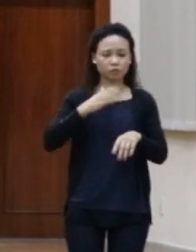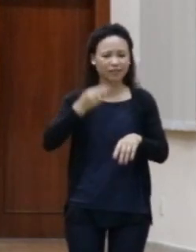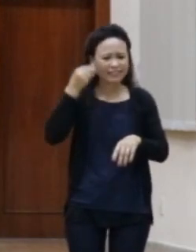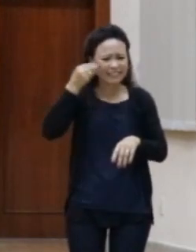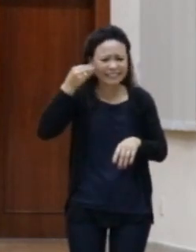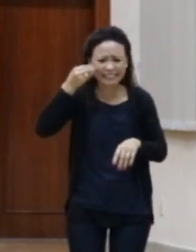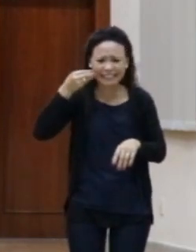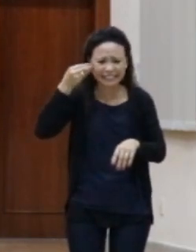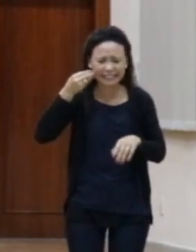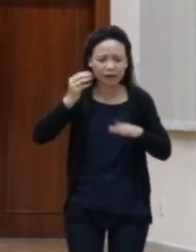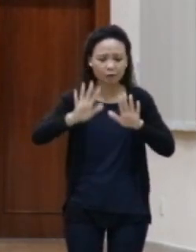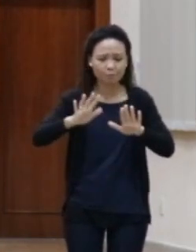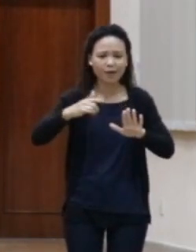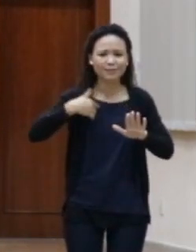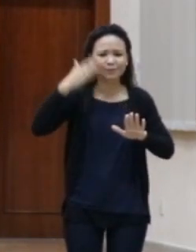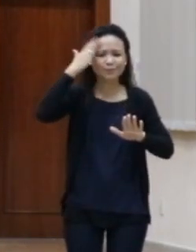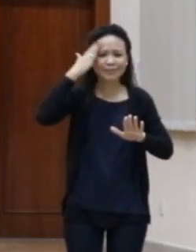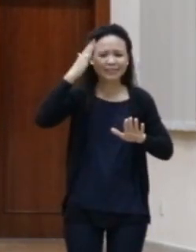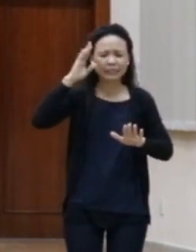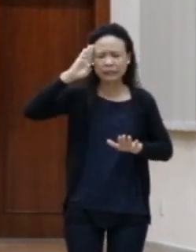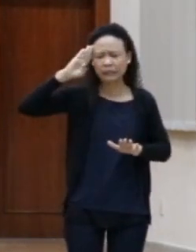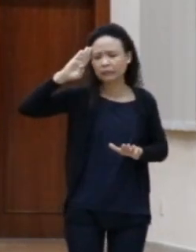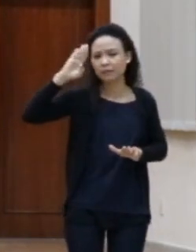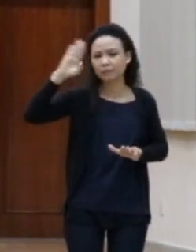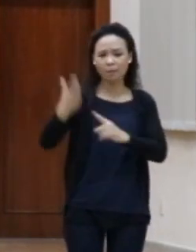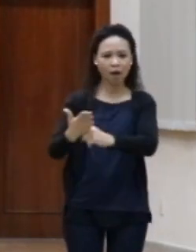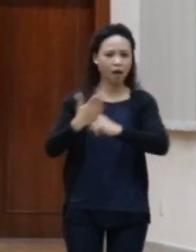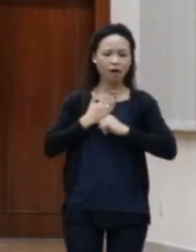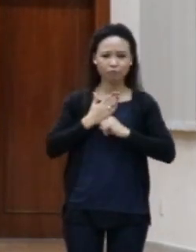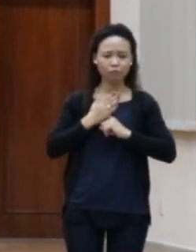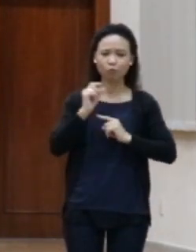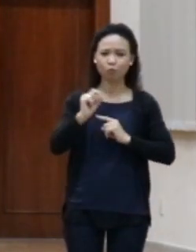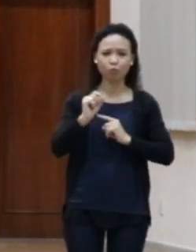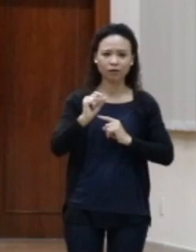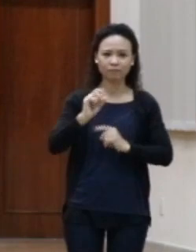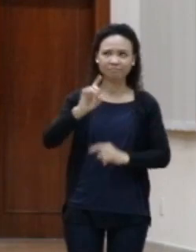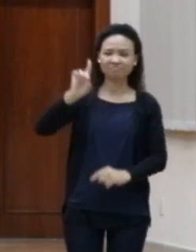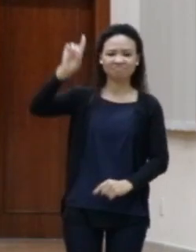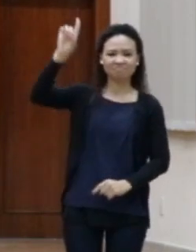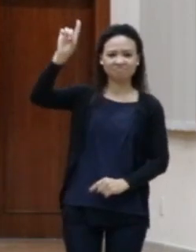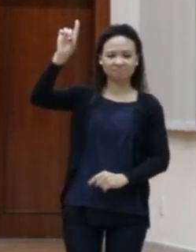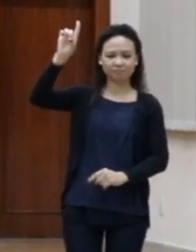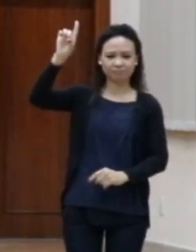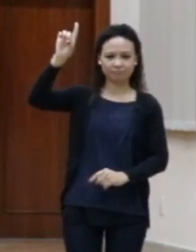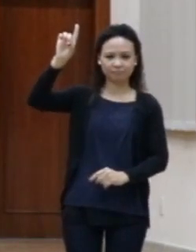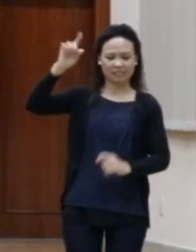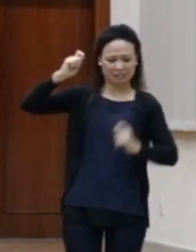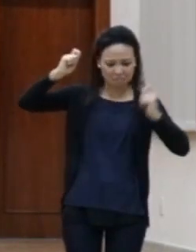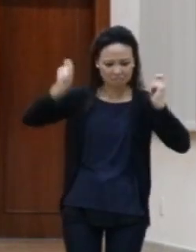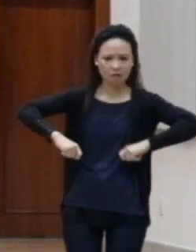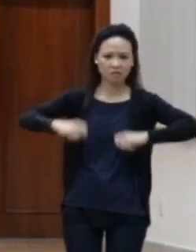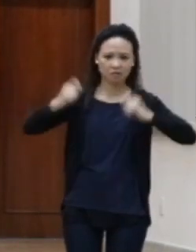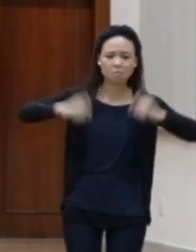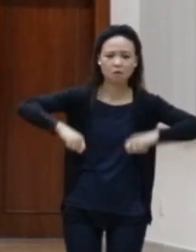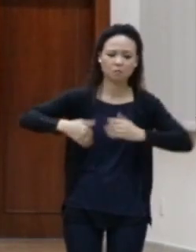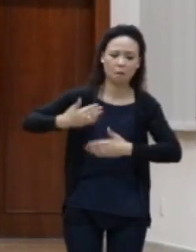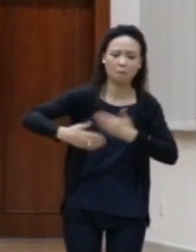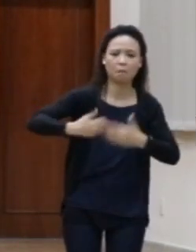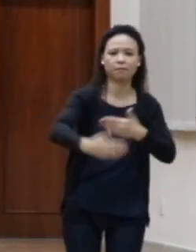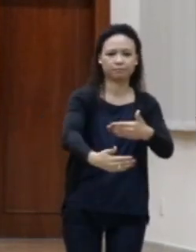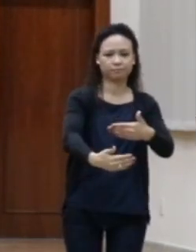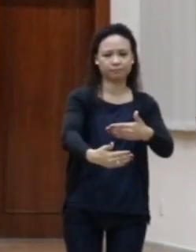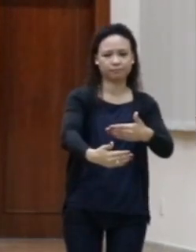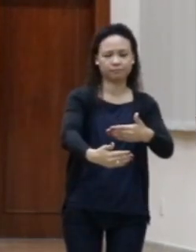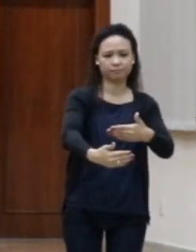me fortalece. Somente entendemos o propósito para o sofrimento quando Cristo